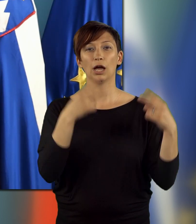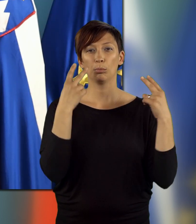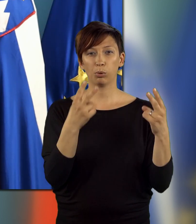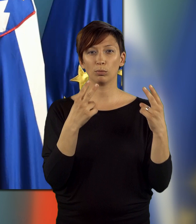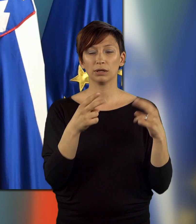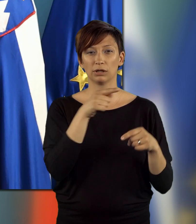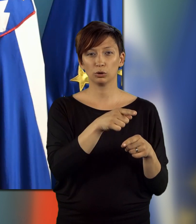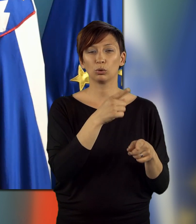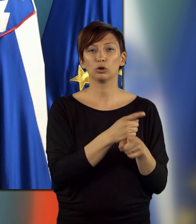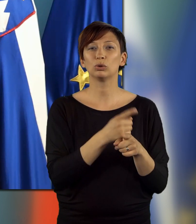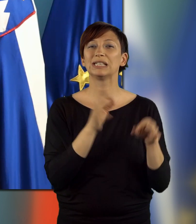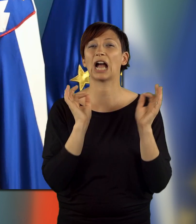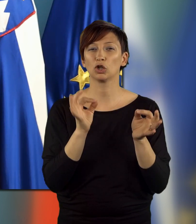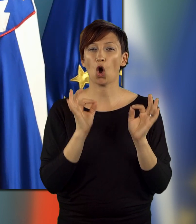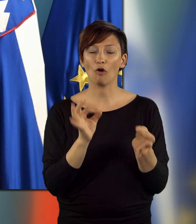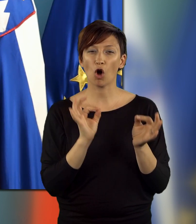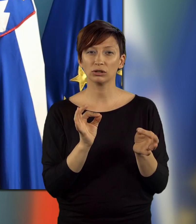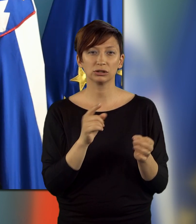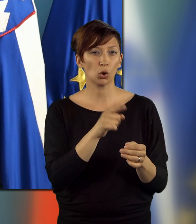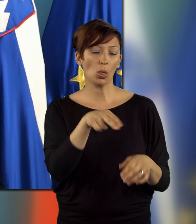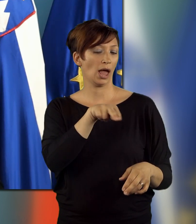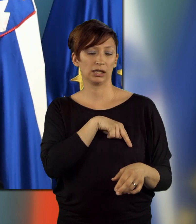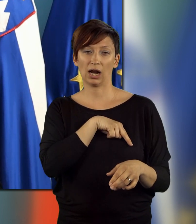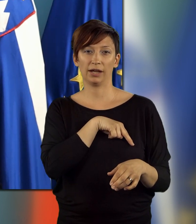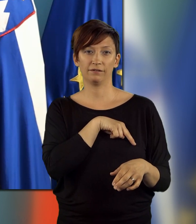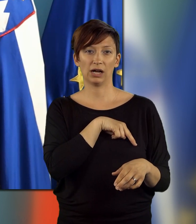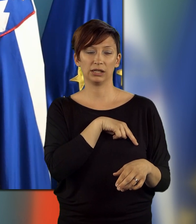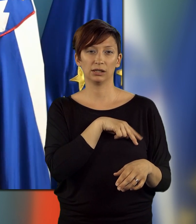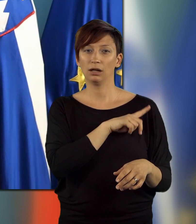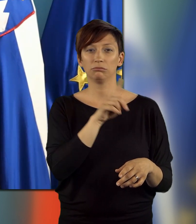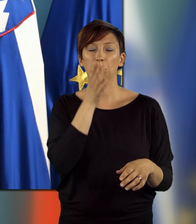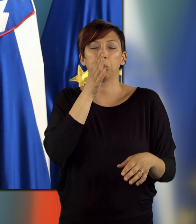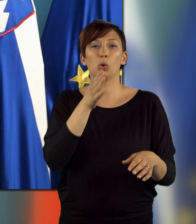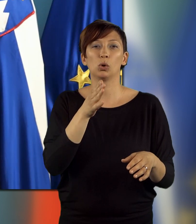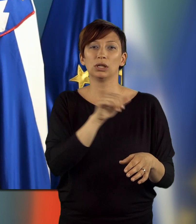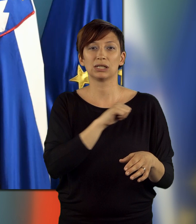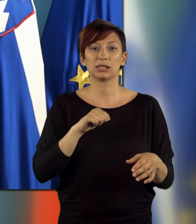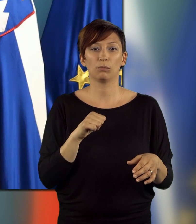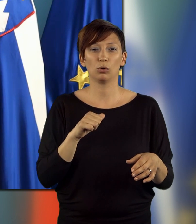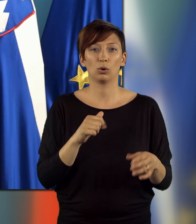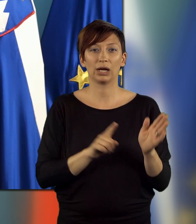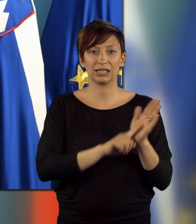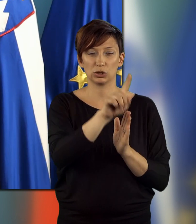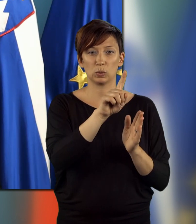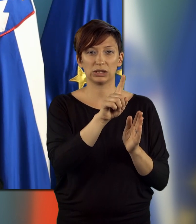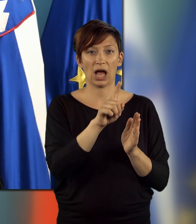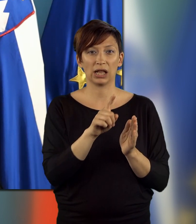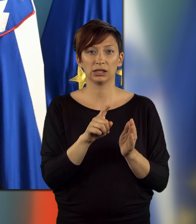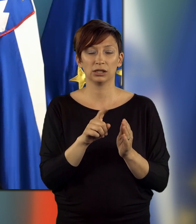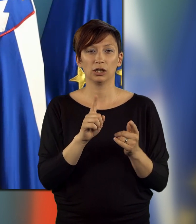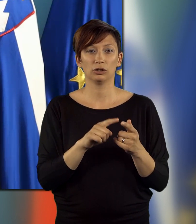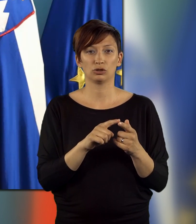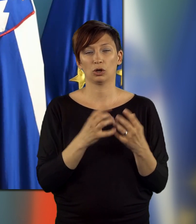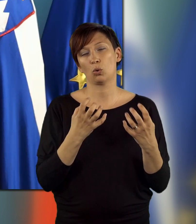Pomembna pa je tukaj tudi kakovost, torej to nagrajevanje ne bo samo rezultat,